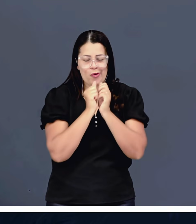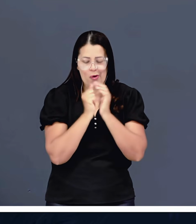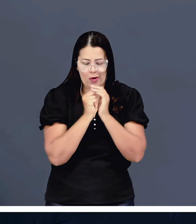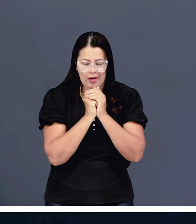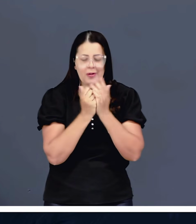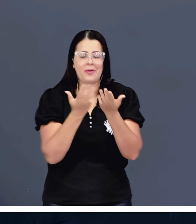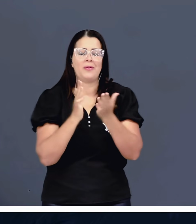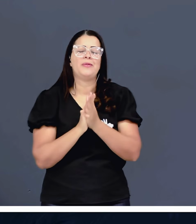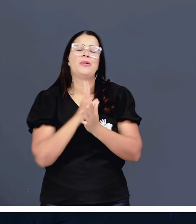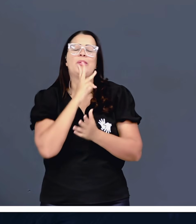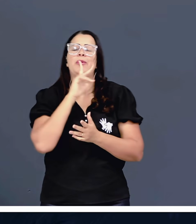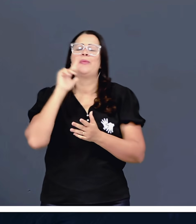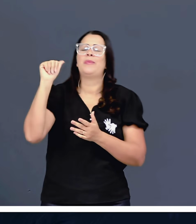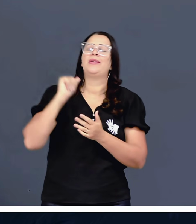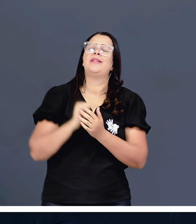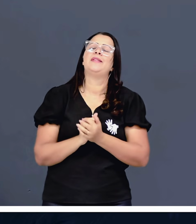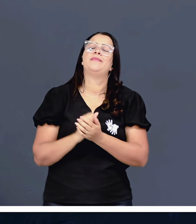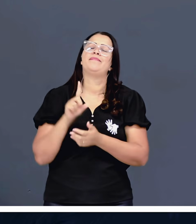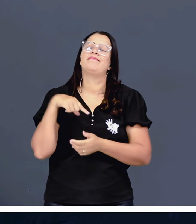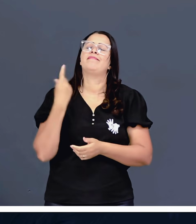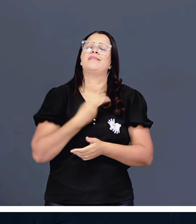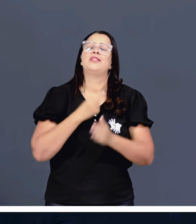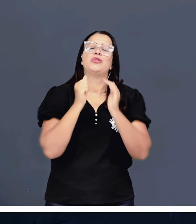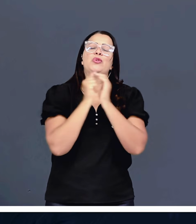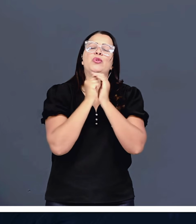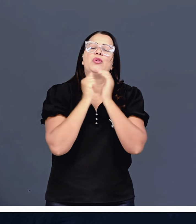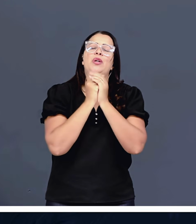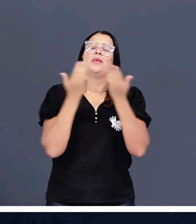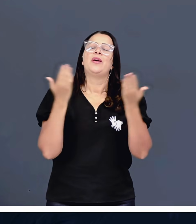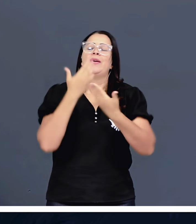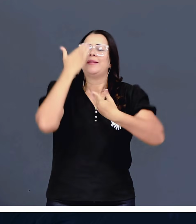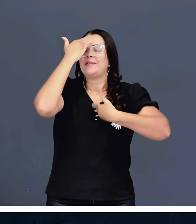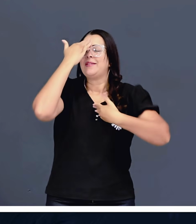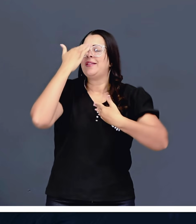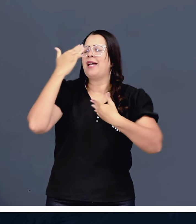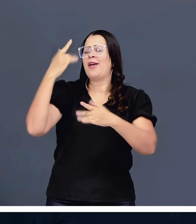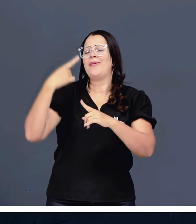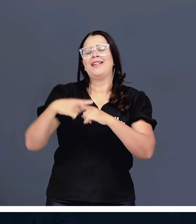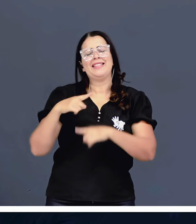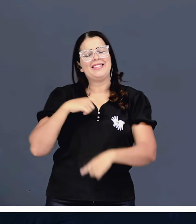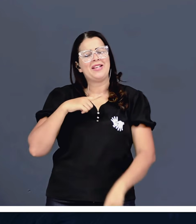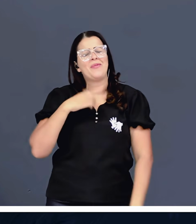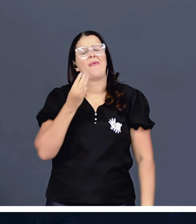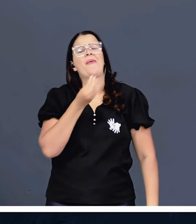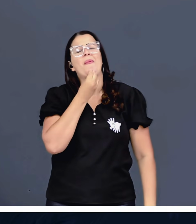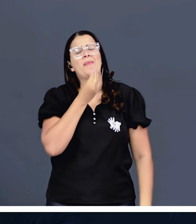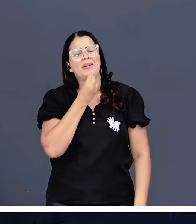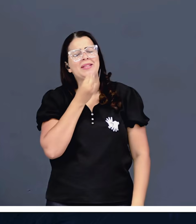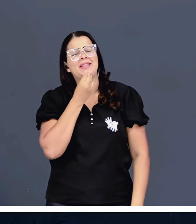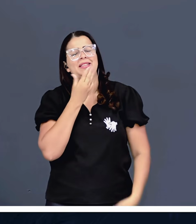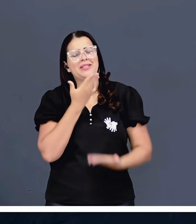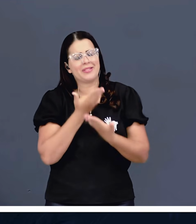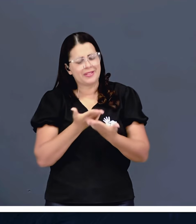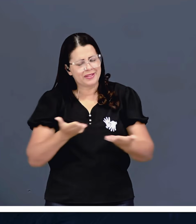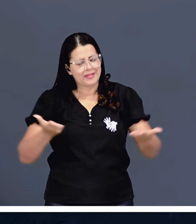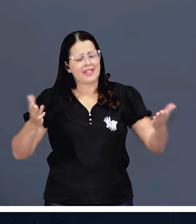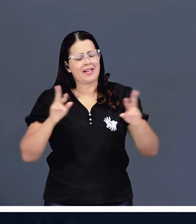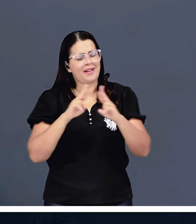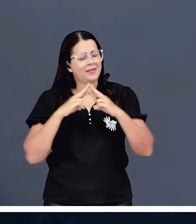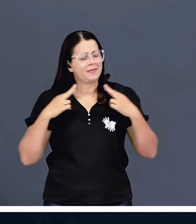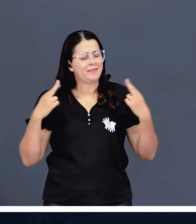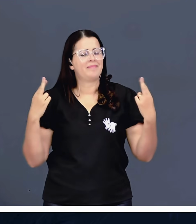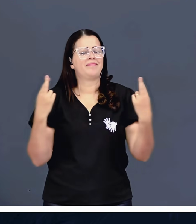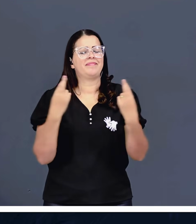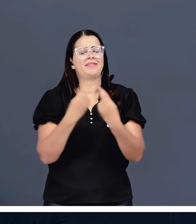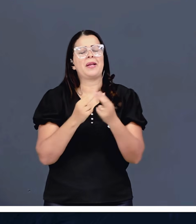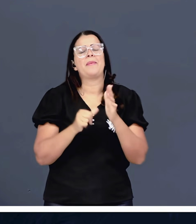momento. Pai, nós oramos te agradecendo porque temos a oportunidade de estarmos aqui reunidos,